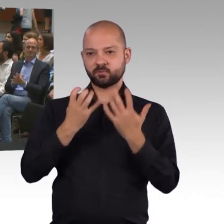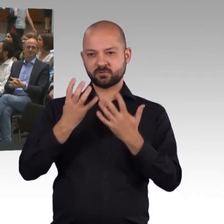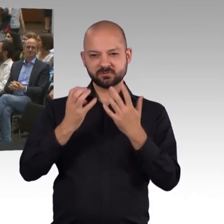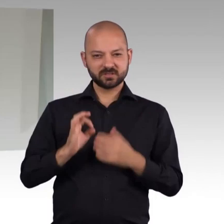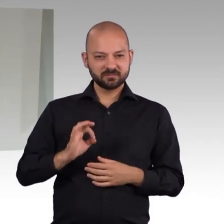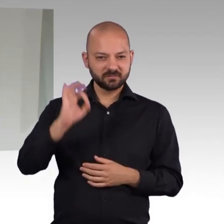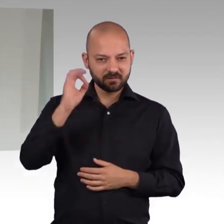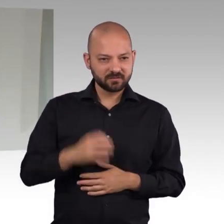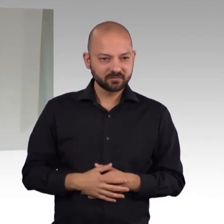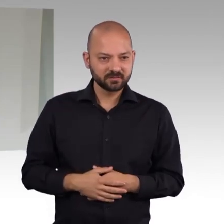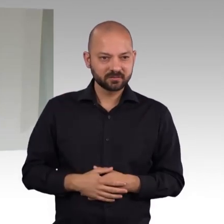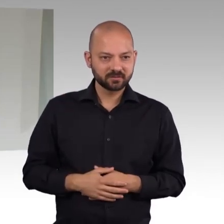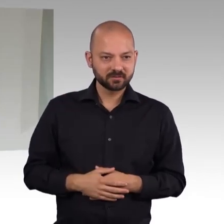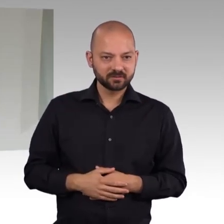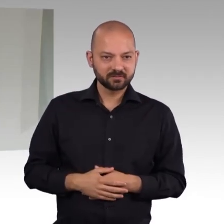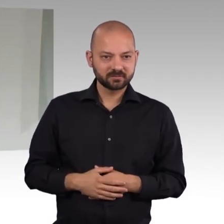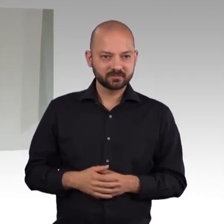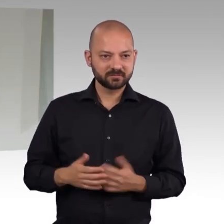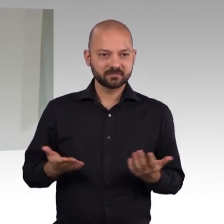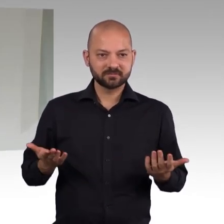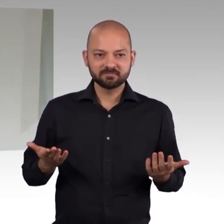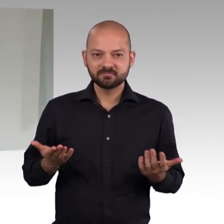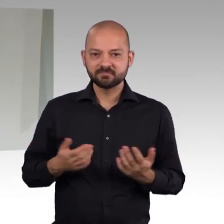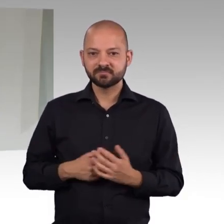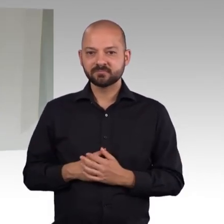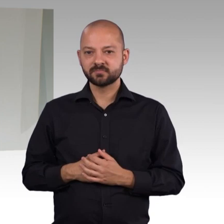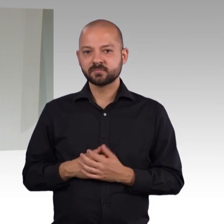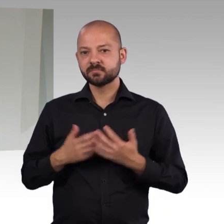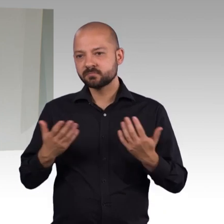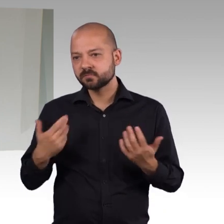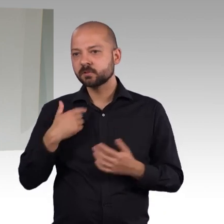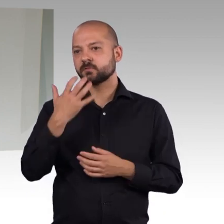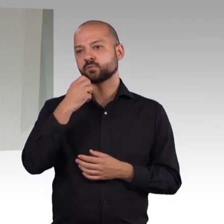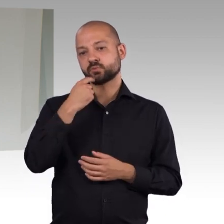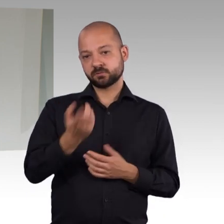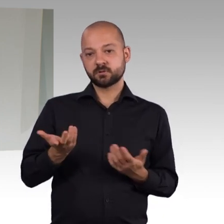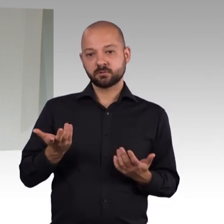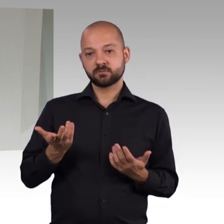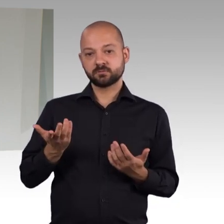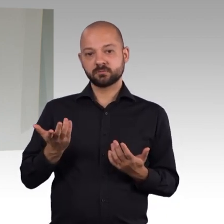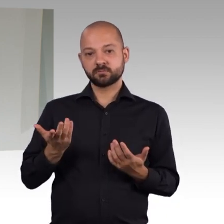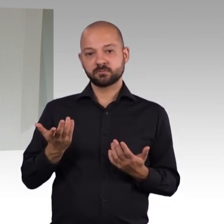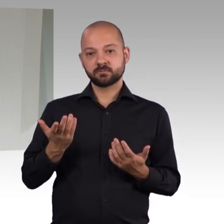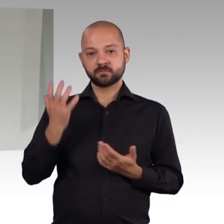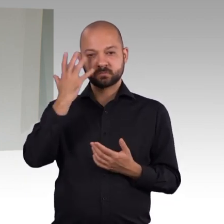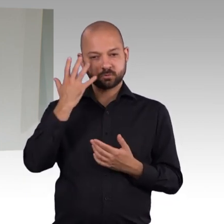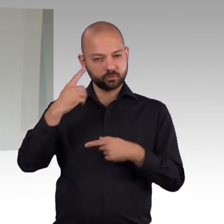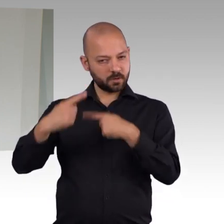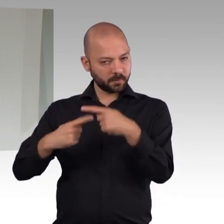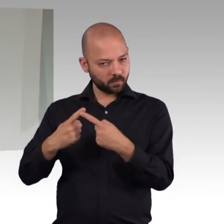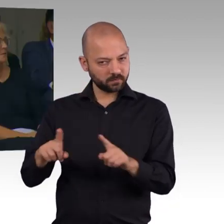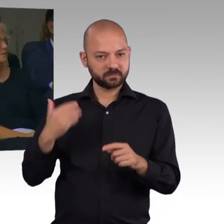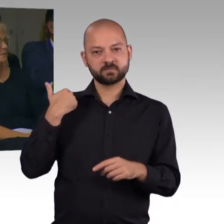die letzten Wochen haben gezeigt, unter Annegret Kramp-Karrenbauer wird die CDU zu einem Club der Unglaubwürdigkeit. Sie,